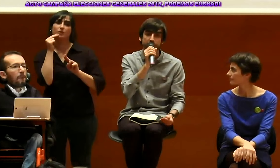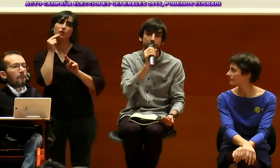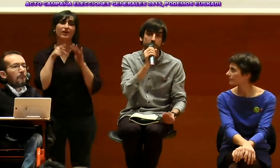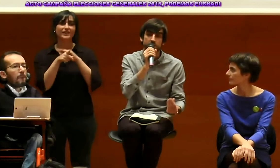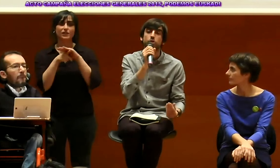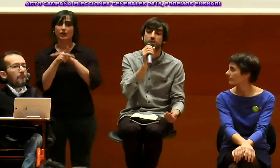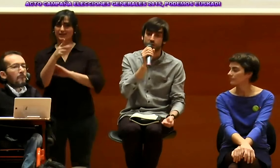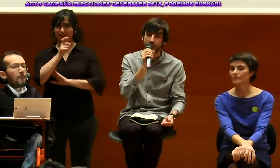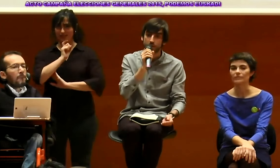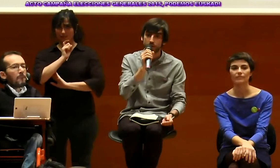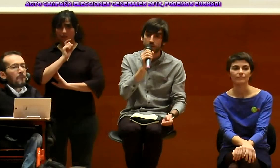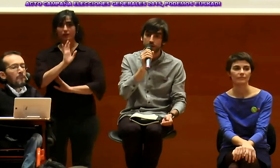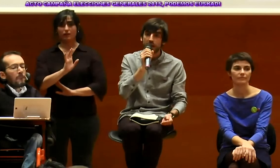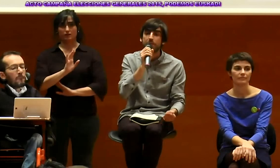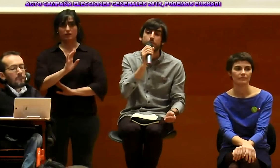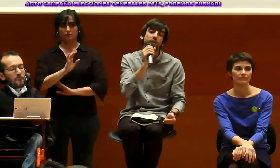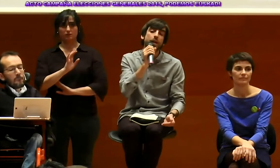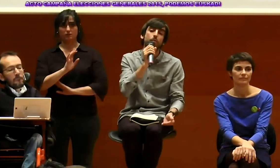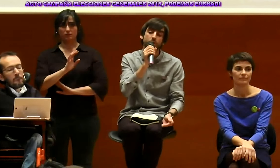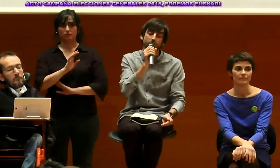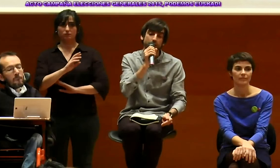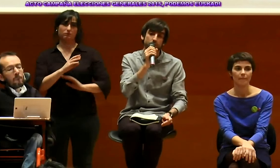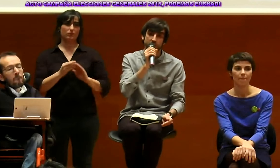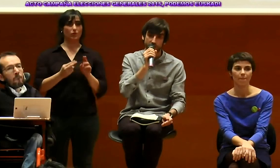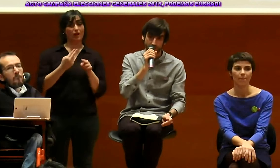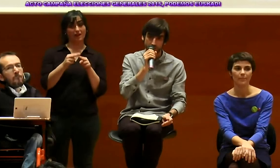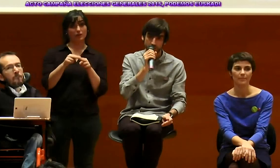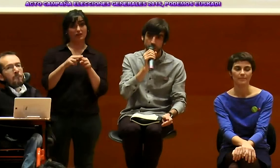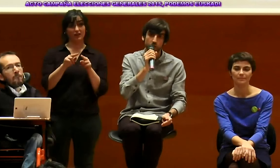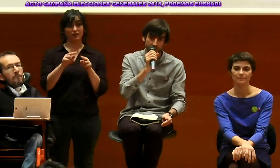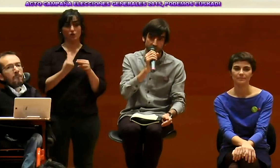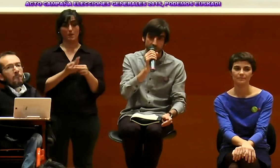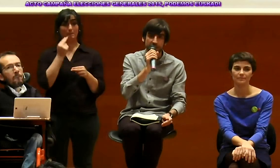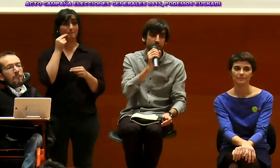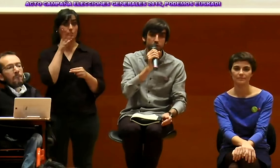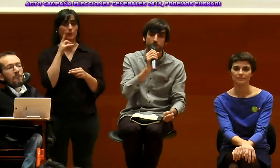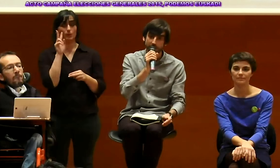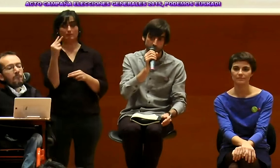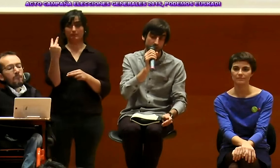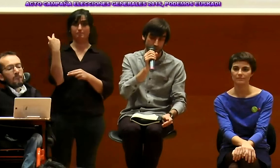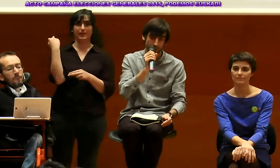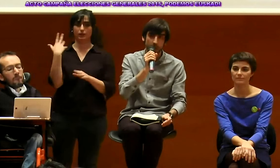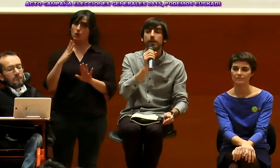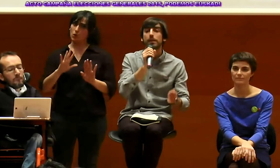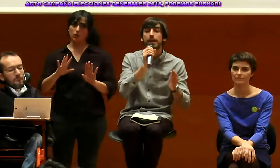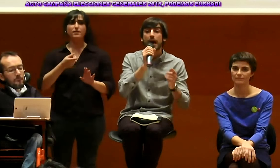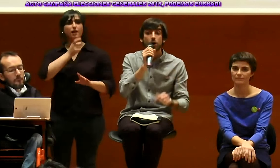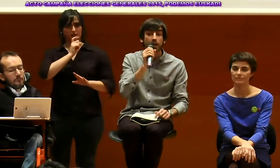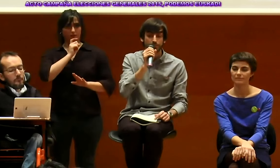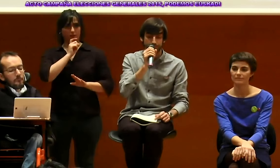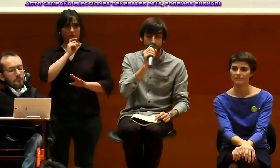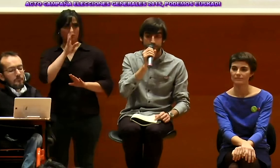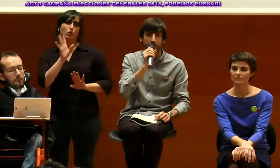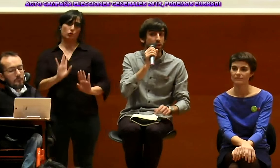muchísimas aspiraciones y muchísimos anhelos. Hacer política con miedo al pasado es muy difícil. Muy difícil. Y tiene mucho mérito hacerlo.